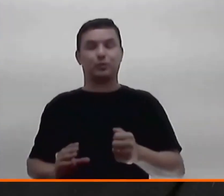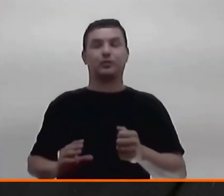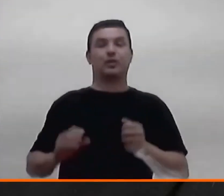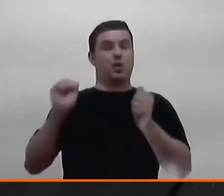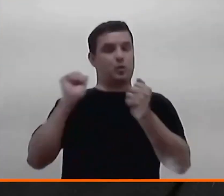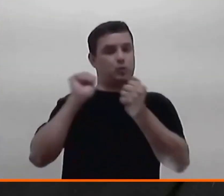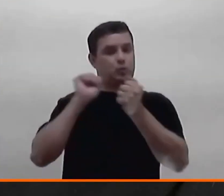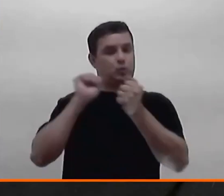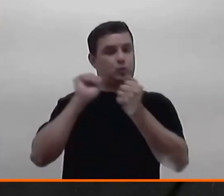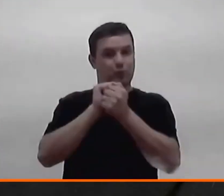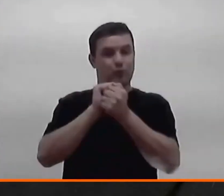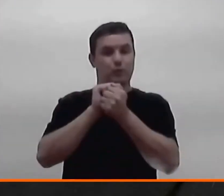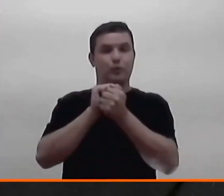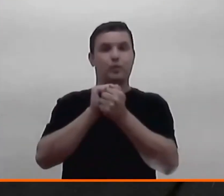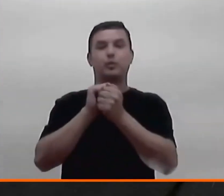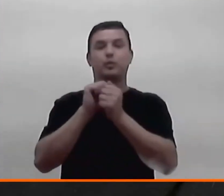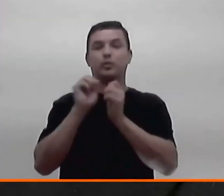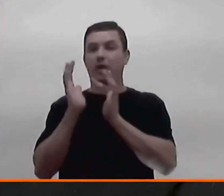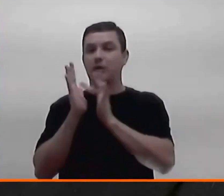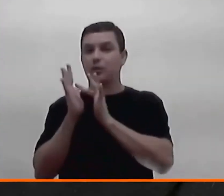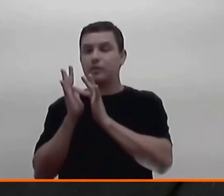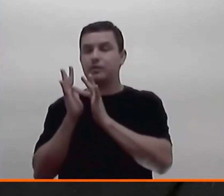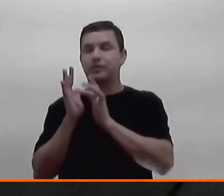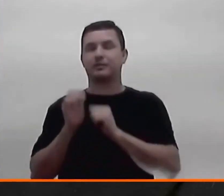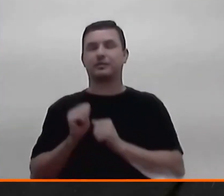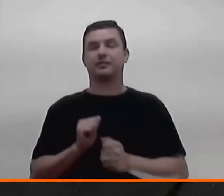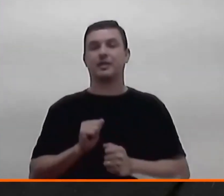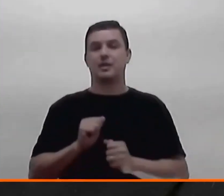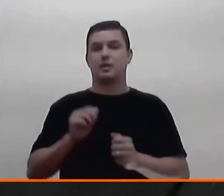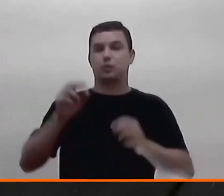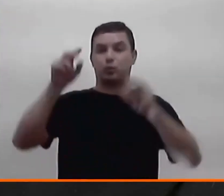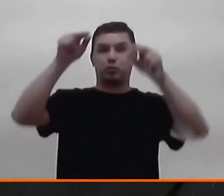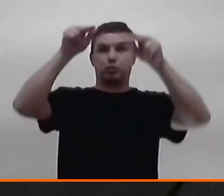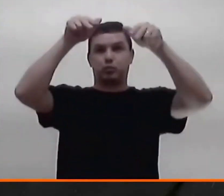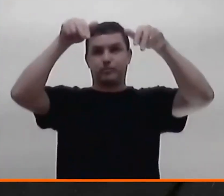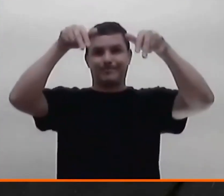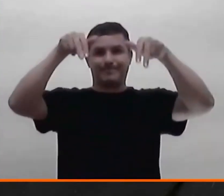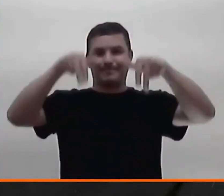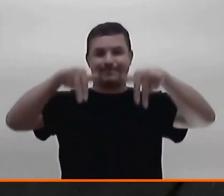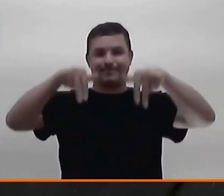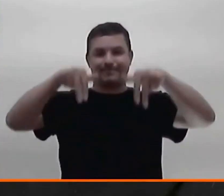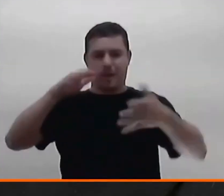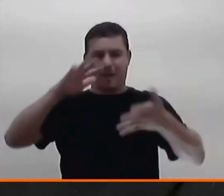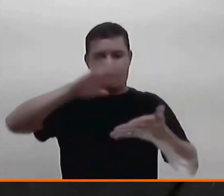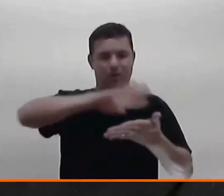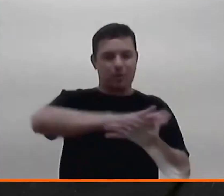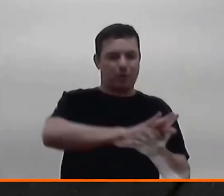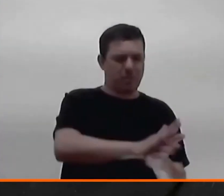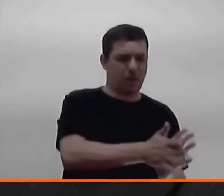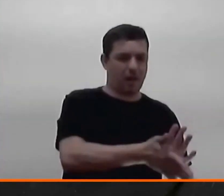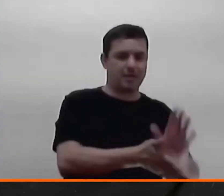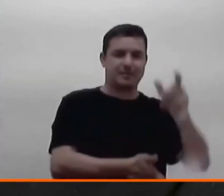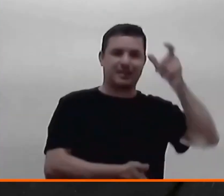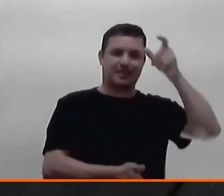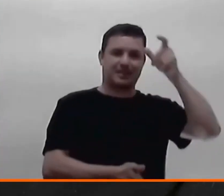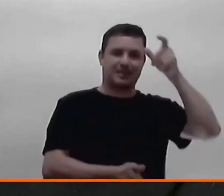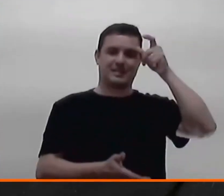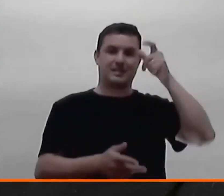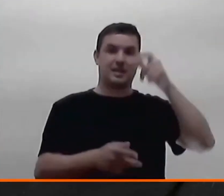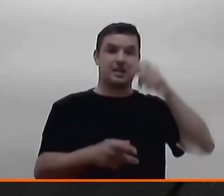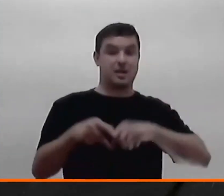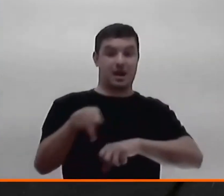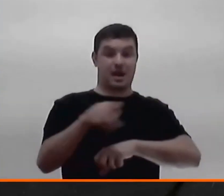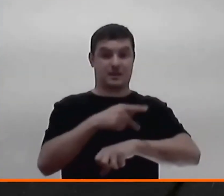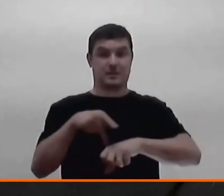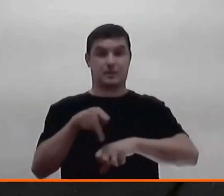ambos descerão unidos para derrotar seu último inimigo, as nações.